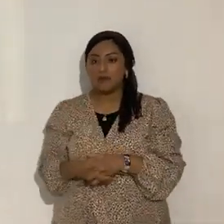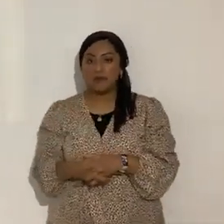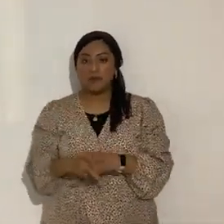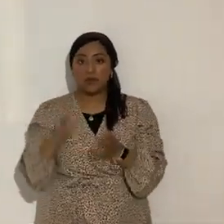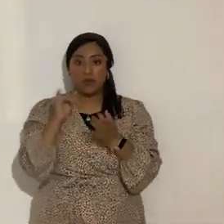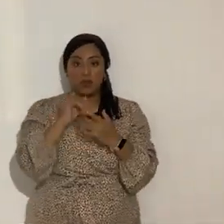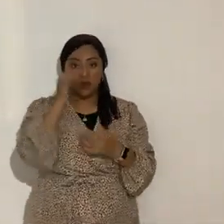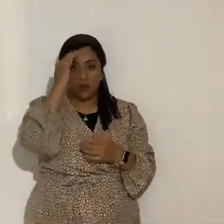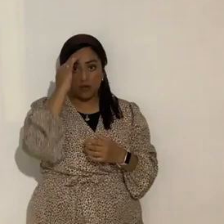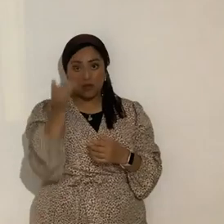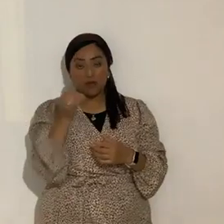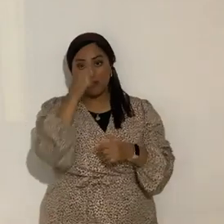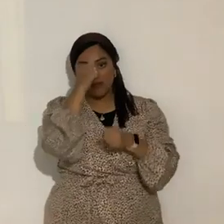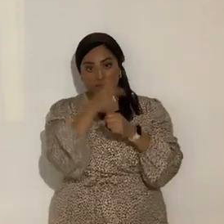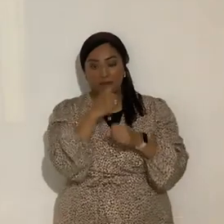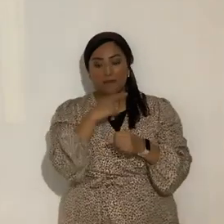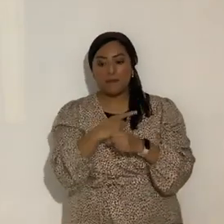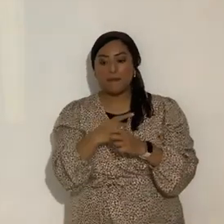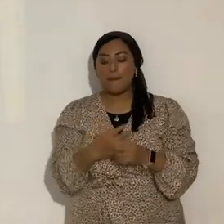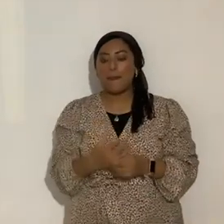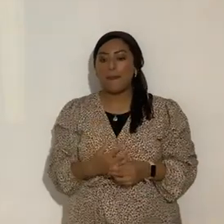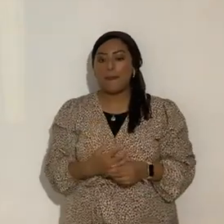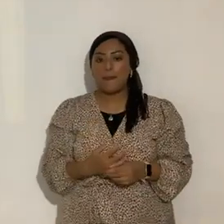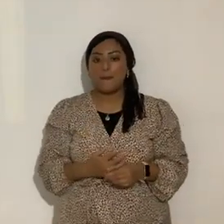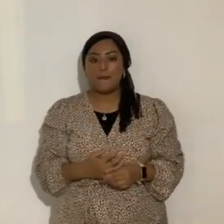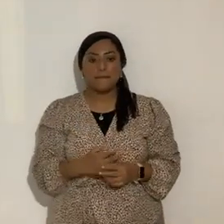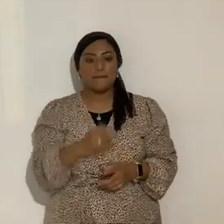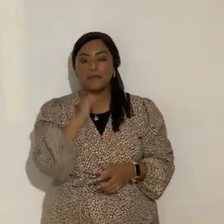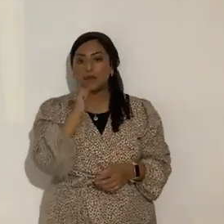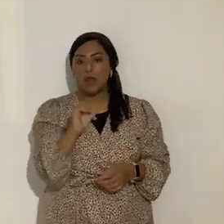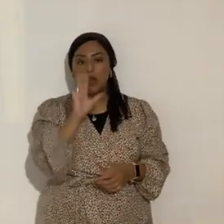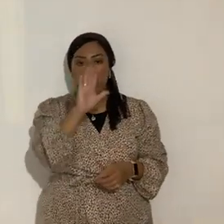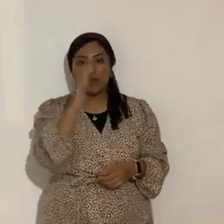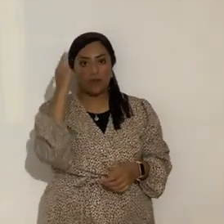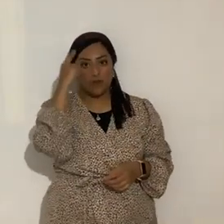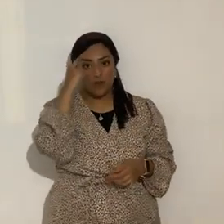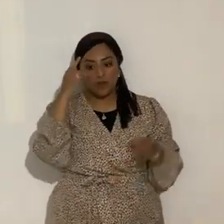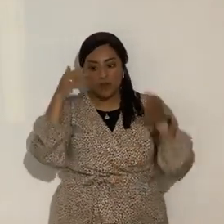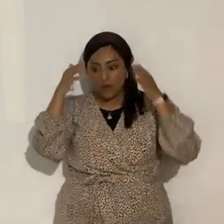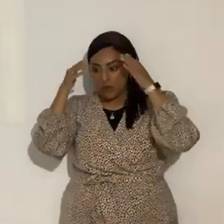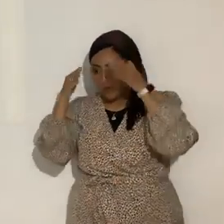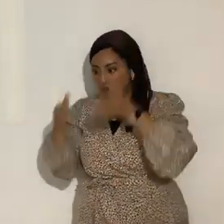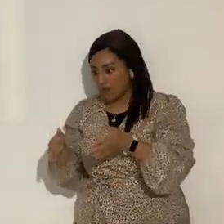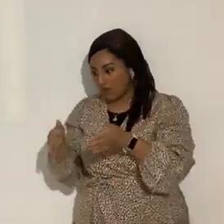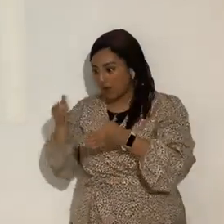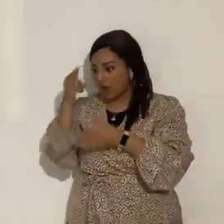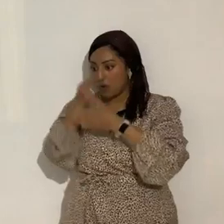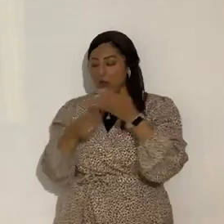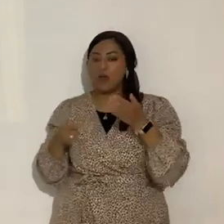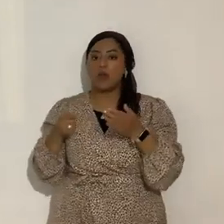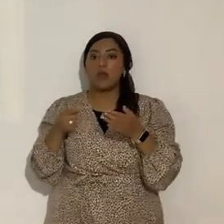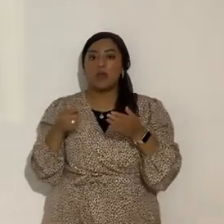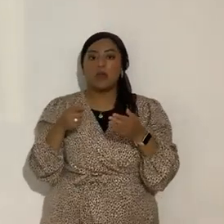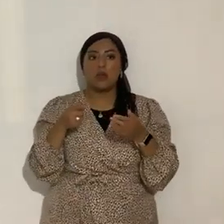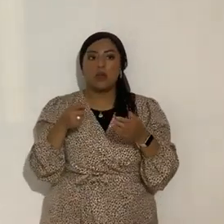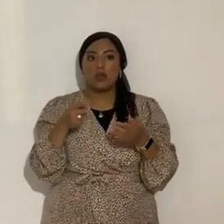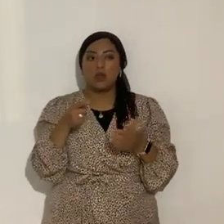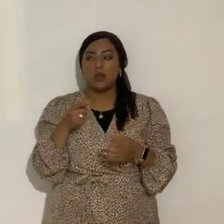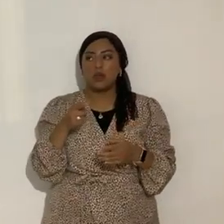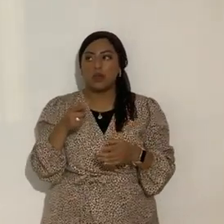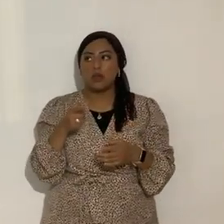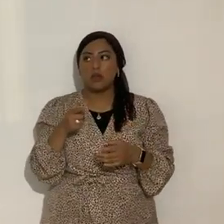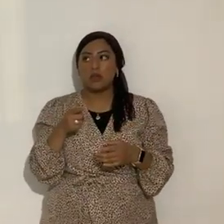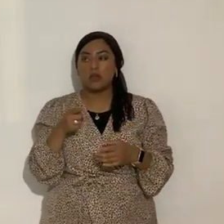Por lo tanto, hermana, no dediques tu mente a lo que no